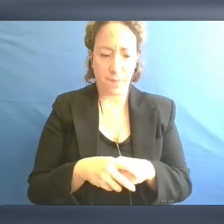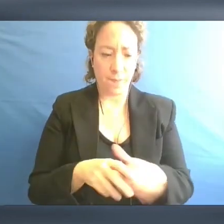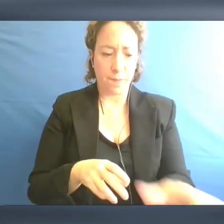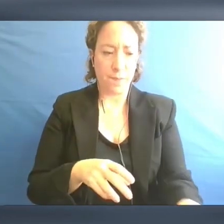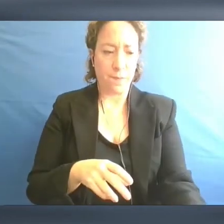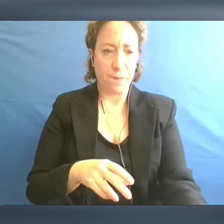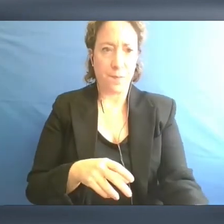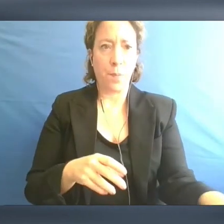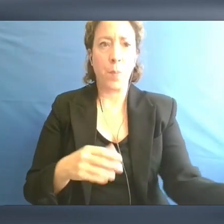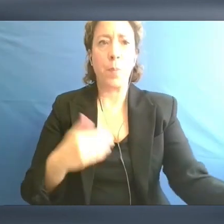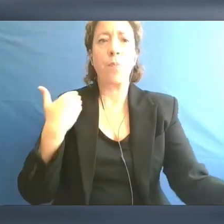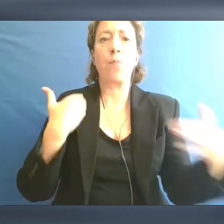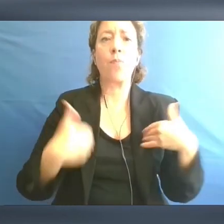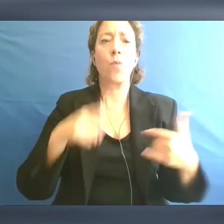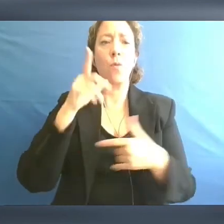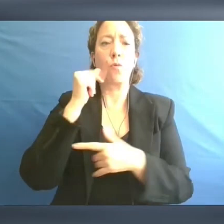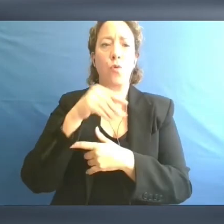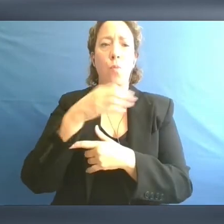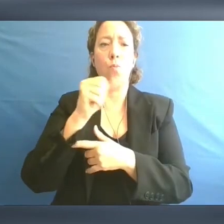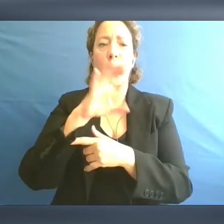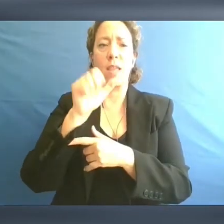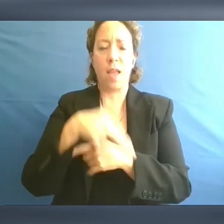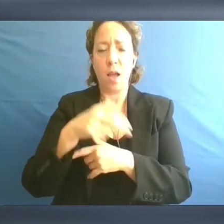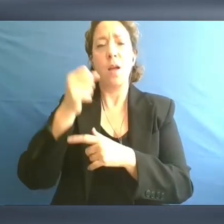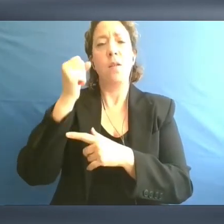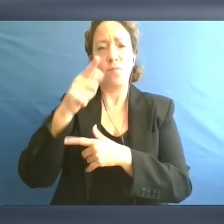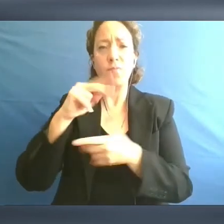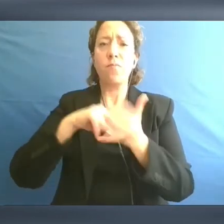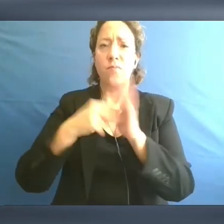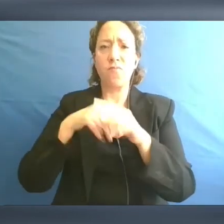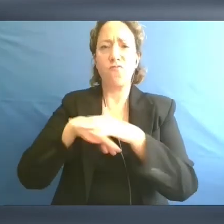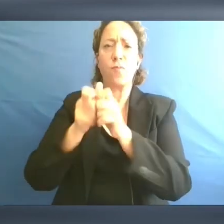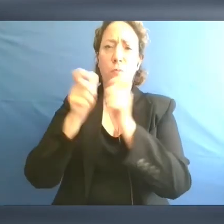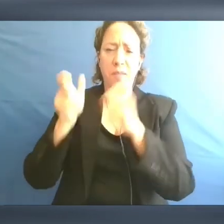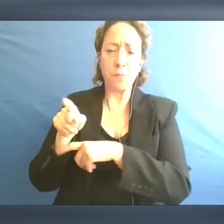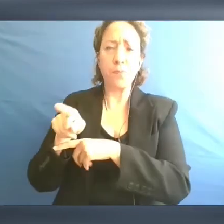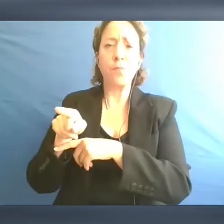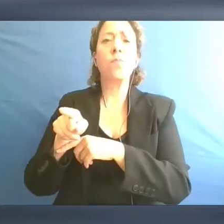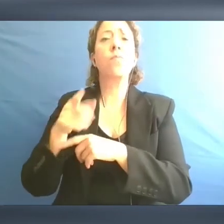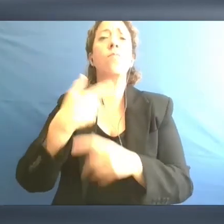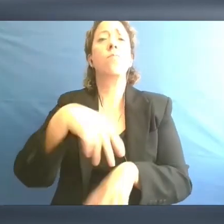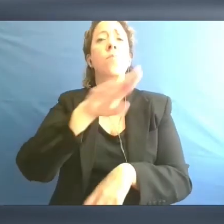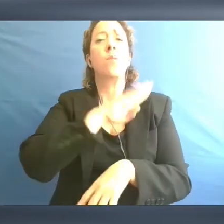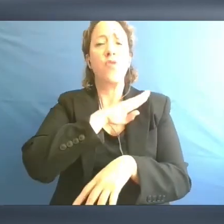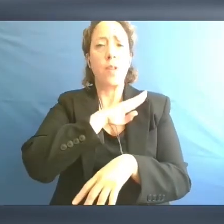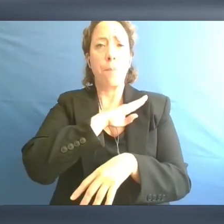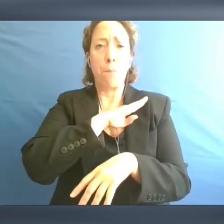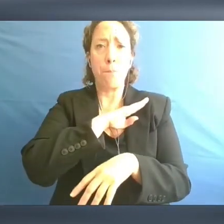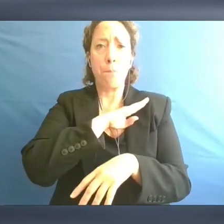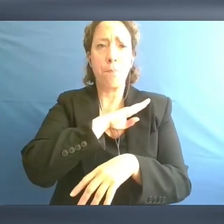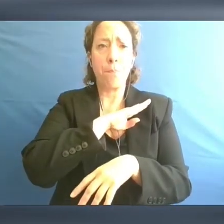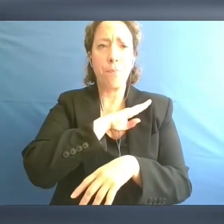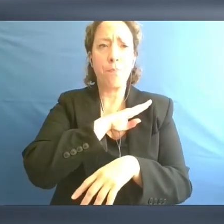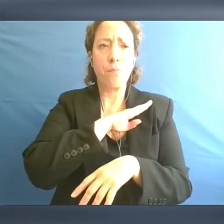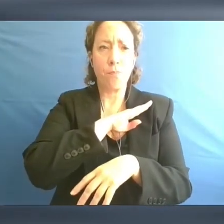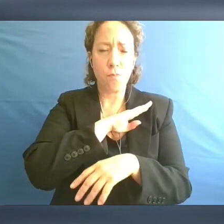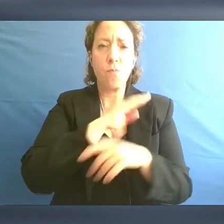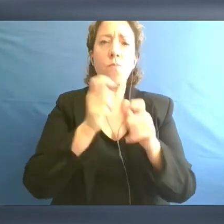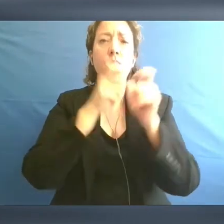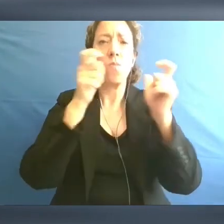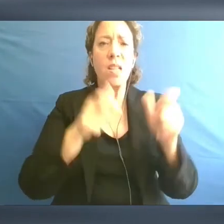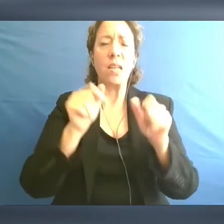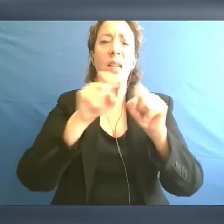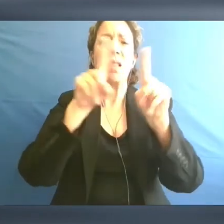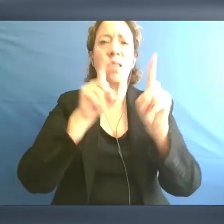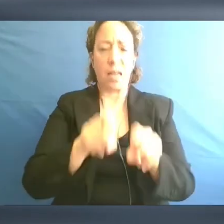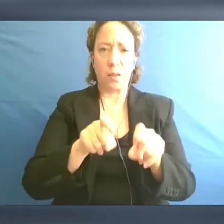Je m'appelle Jean-Yves Moyen, je suis ingénieur logiciel chez Siteimprove et responsable notamment de l'outil de test automatique